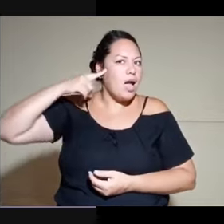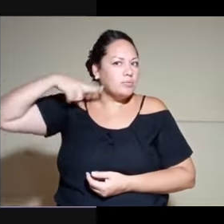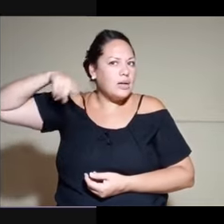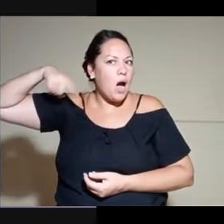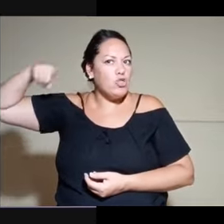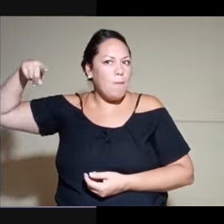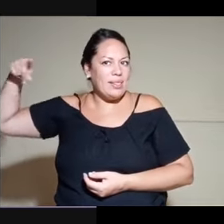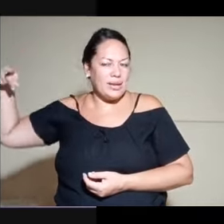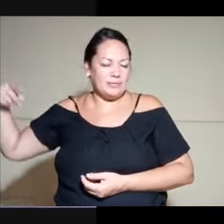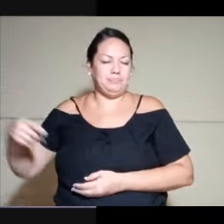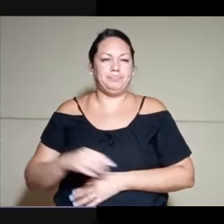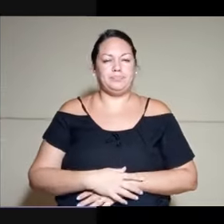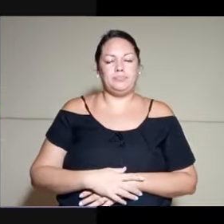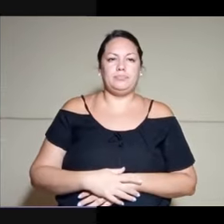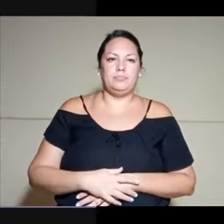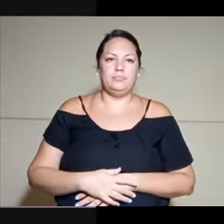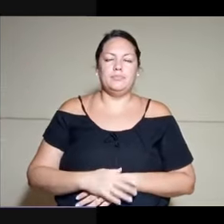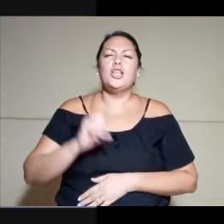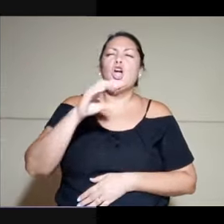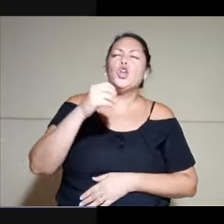oído. ¿Se entiende?